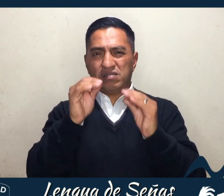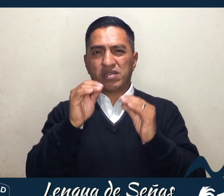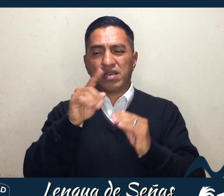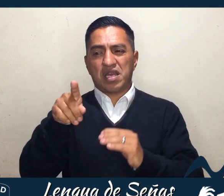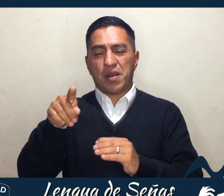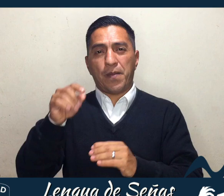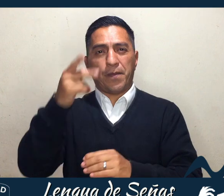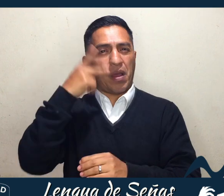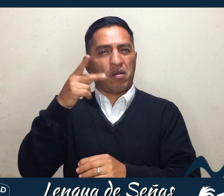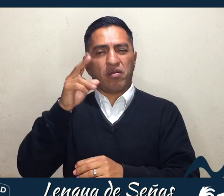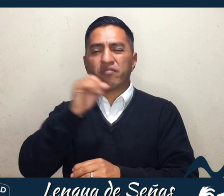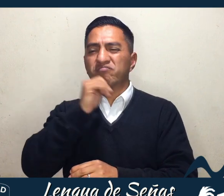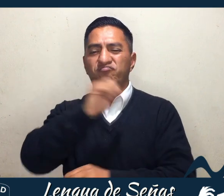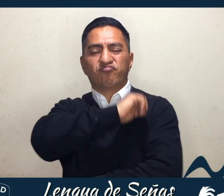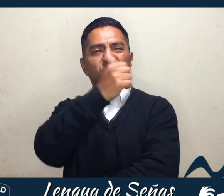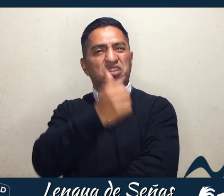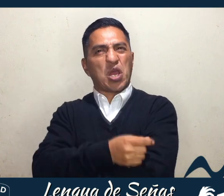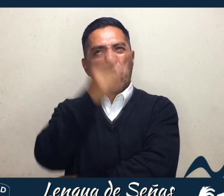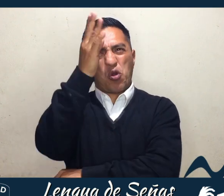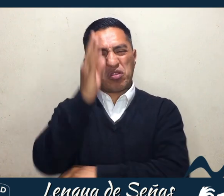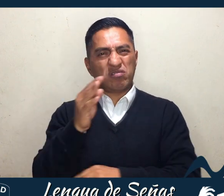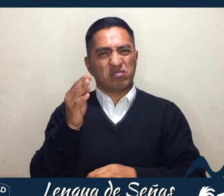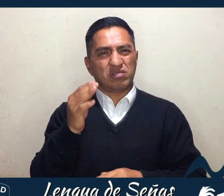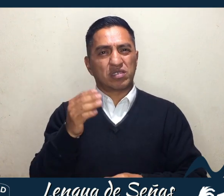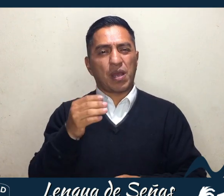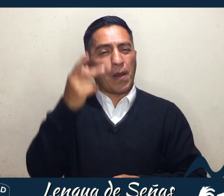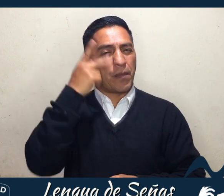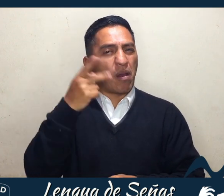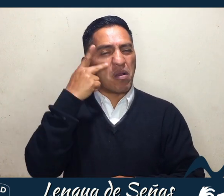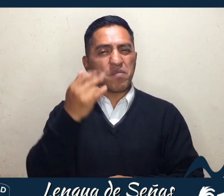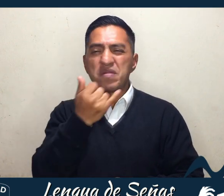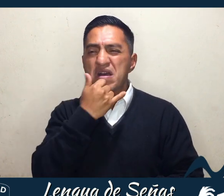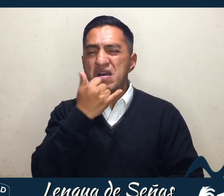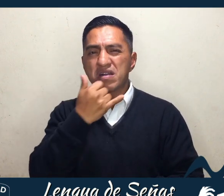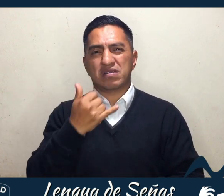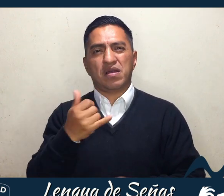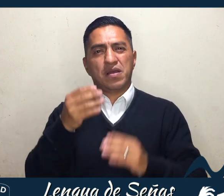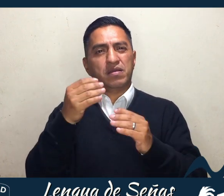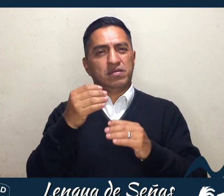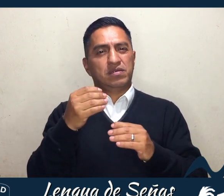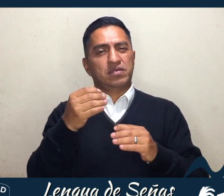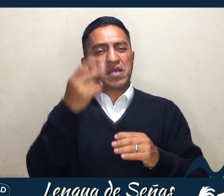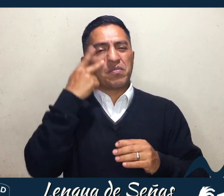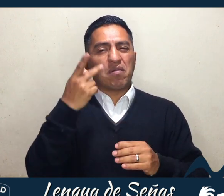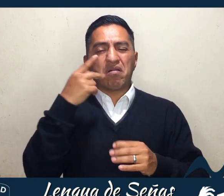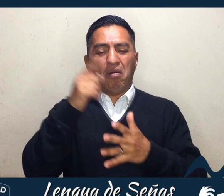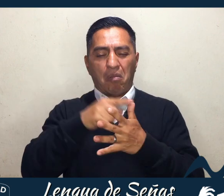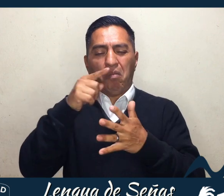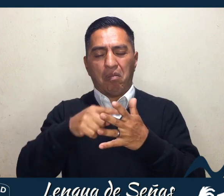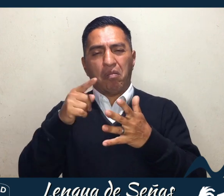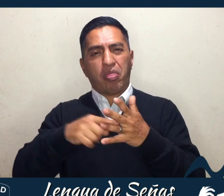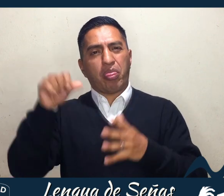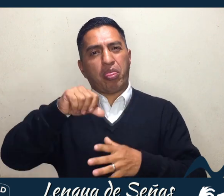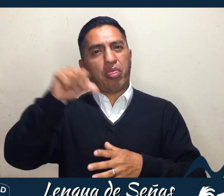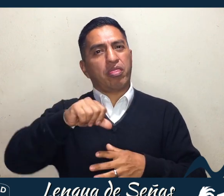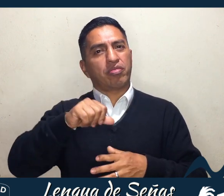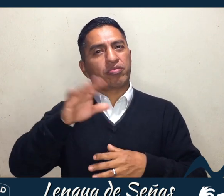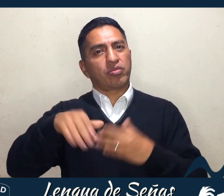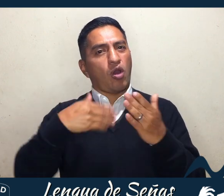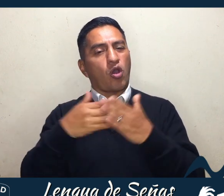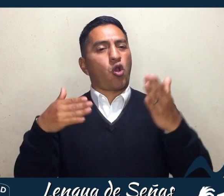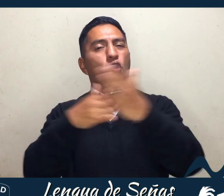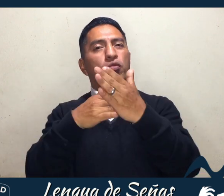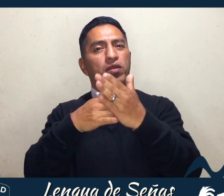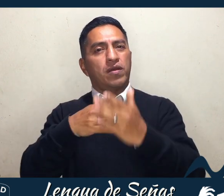sido realmente autorizado por Dios y que por eso no tenía, ni siquiera había pedido un sueldo. En otras palabras,